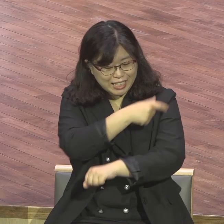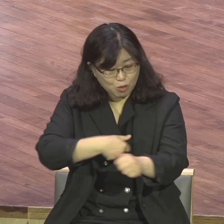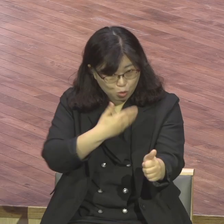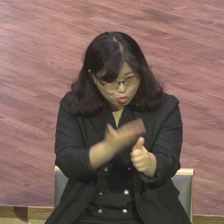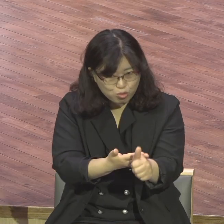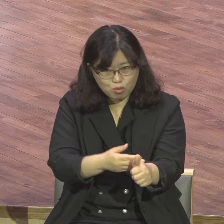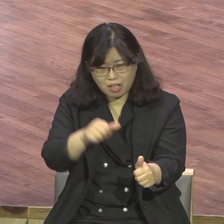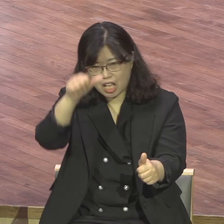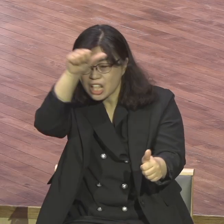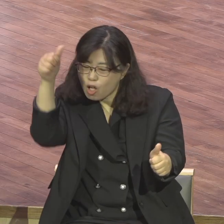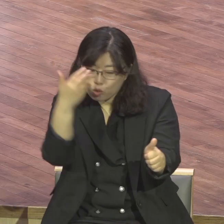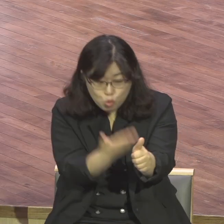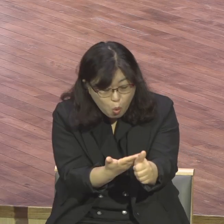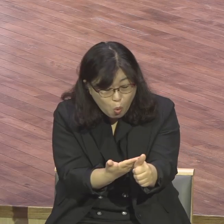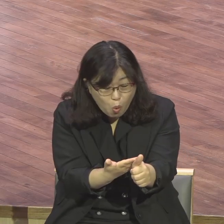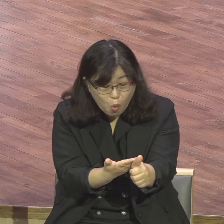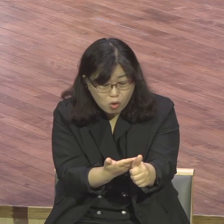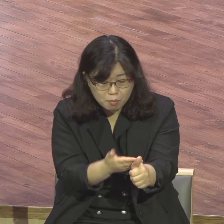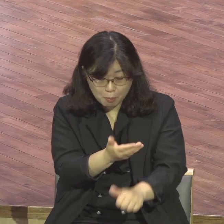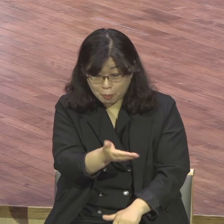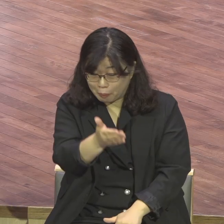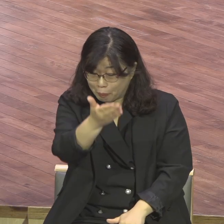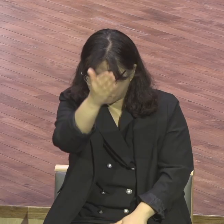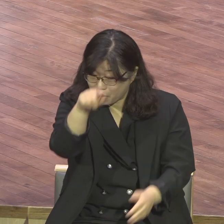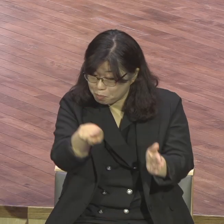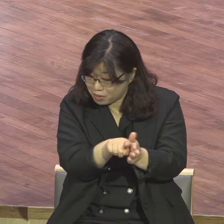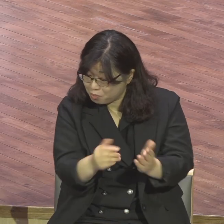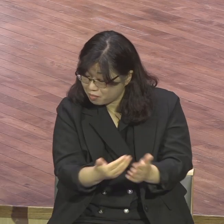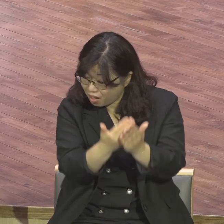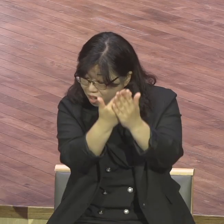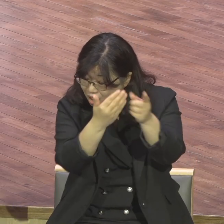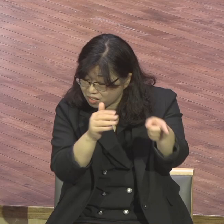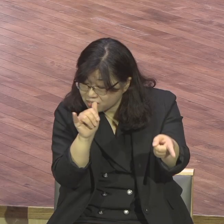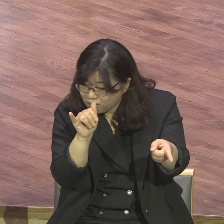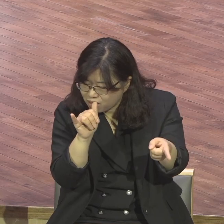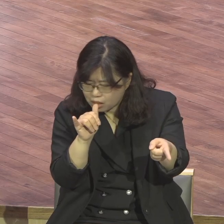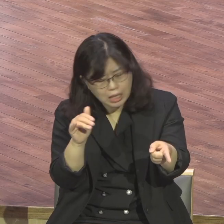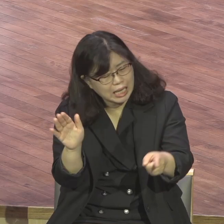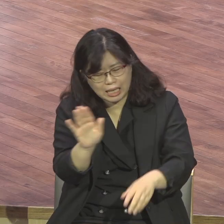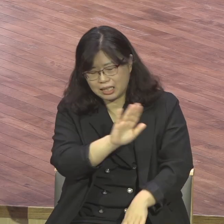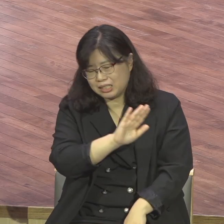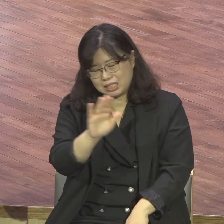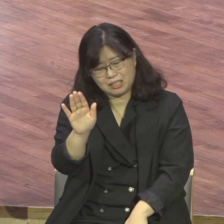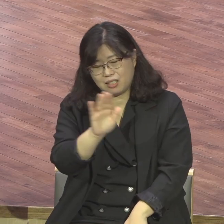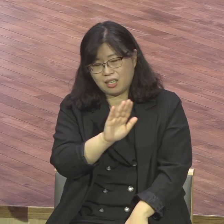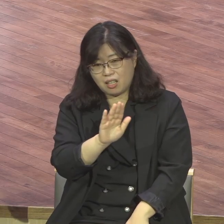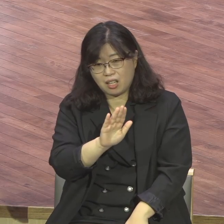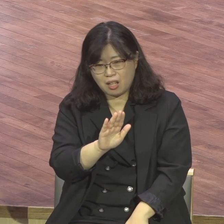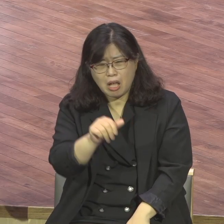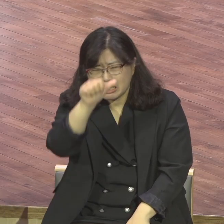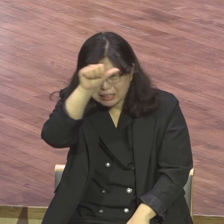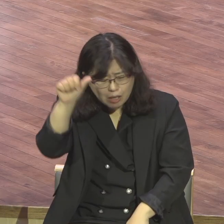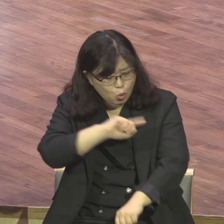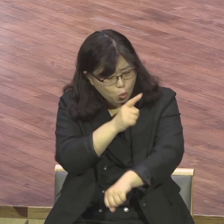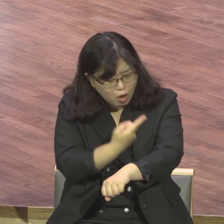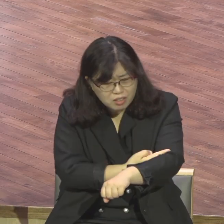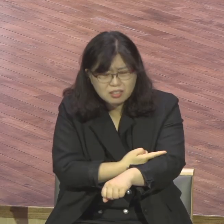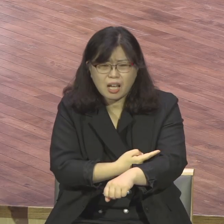그분들은 속지도 아니에요 여러분 예배 순서마다 아멘 아멘 나오시기 바랍니다